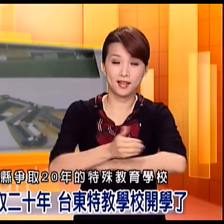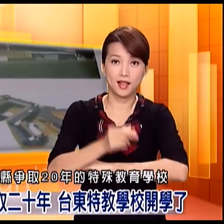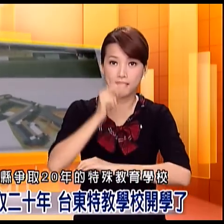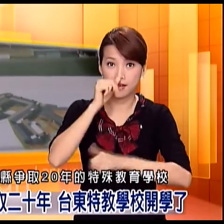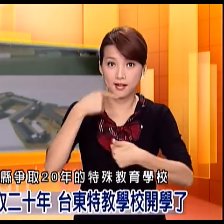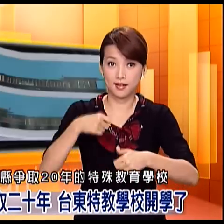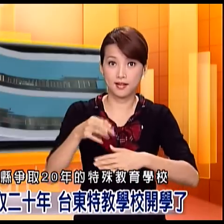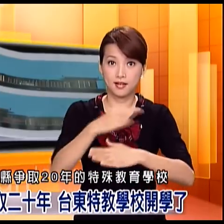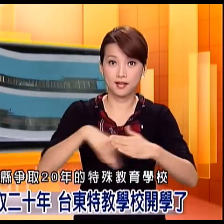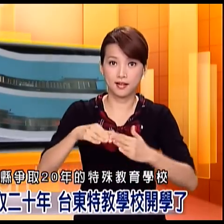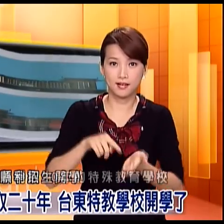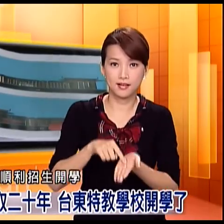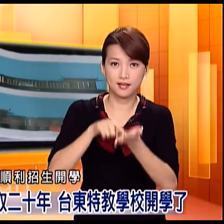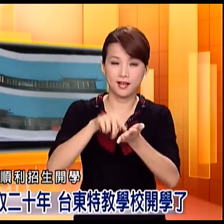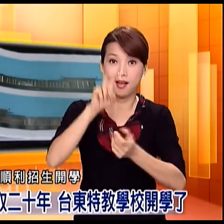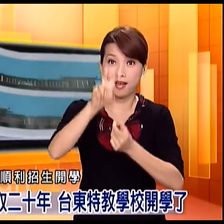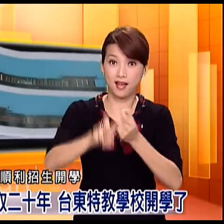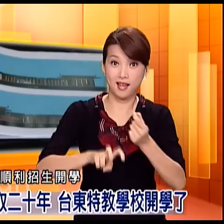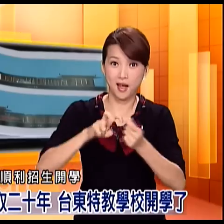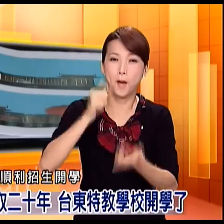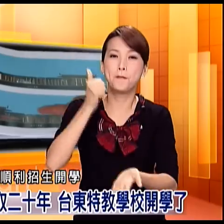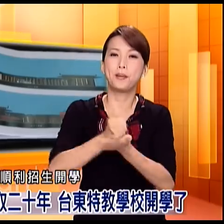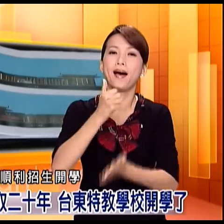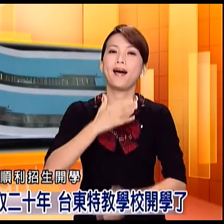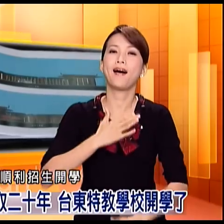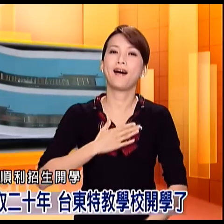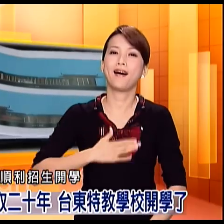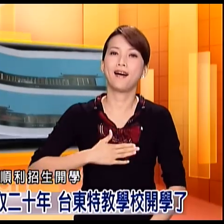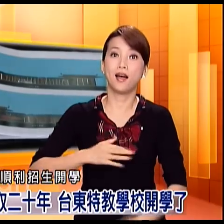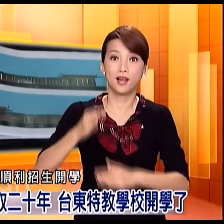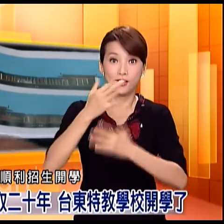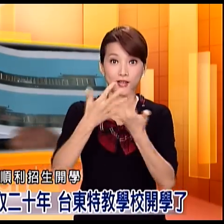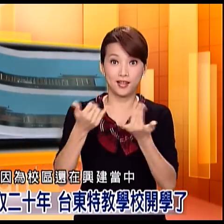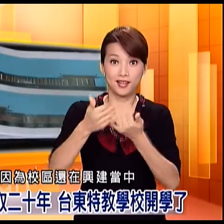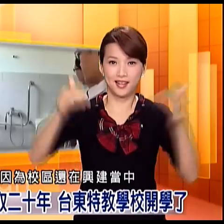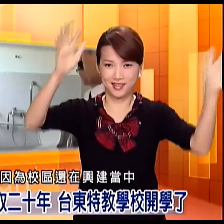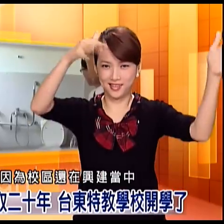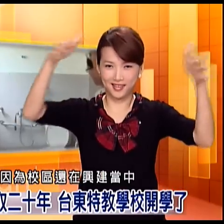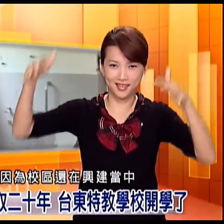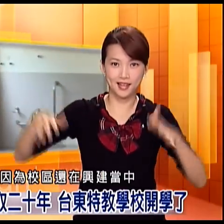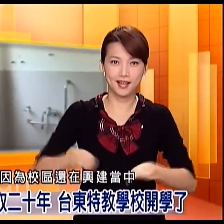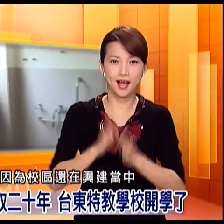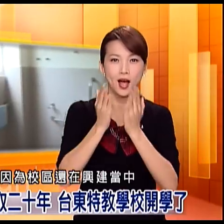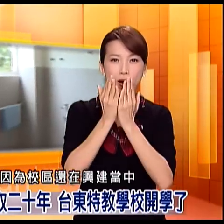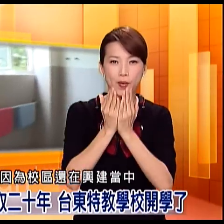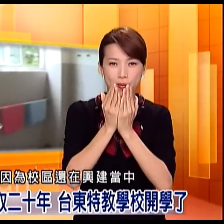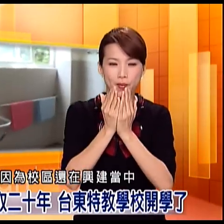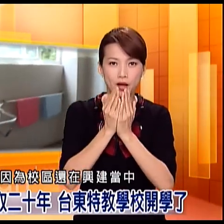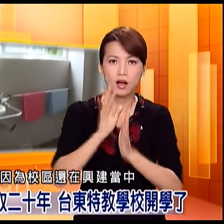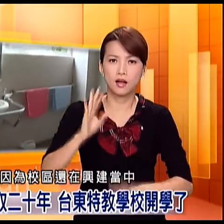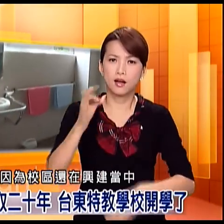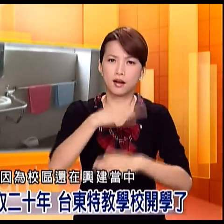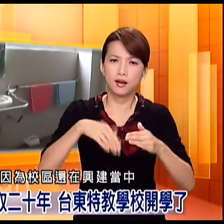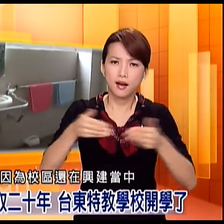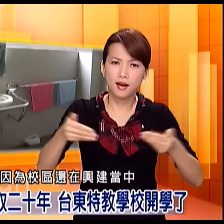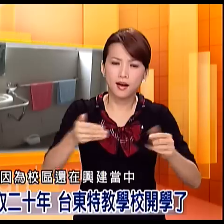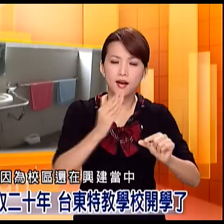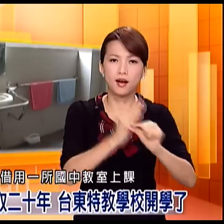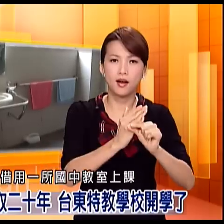殊教育学校终于顺利招生开学了，但是因为校区还在新建当中，所